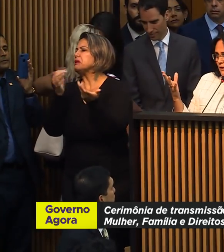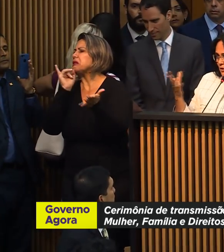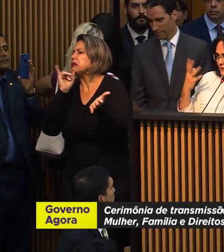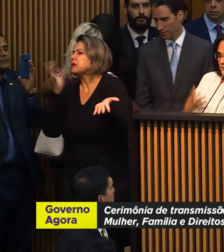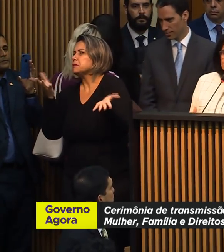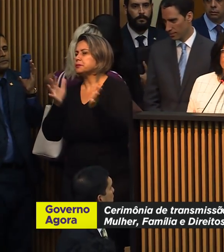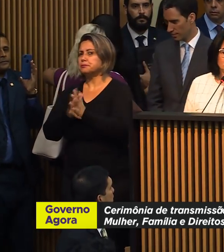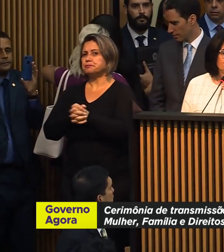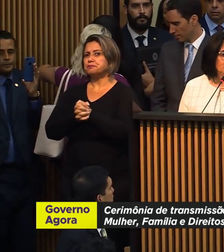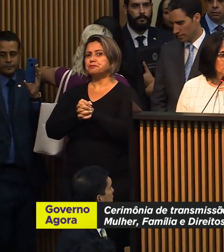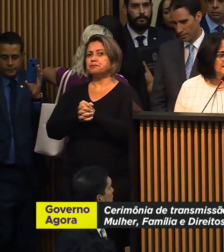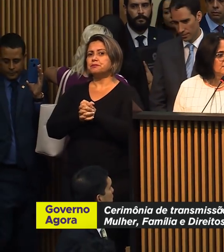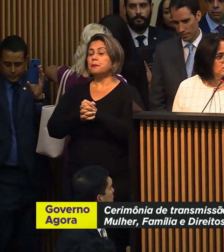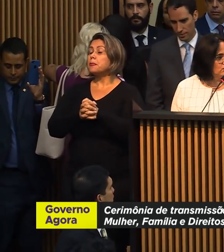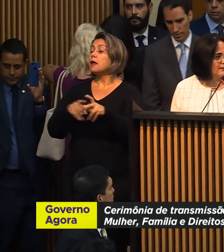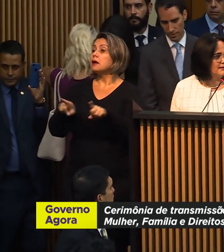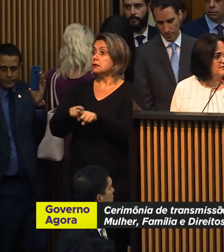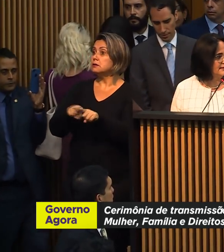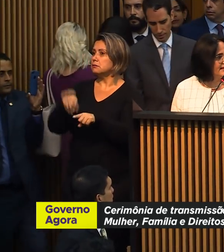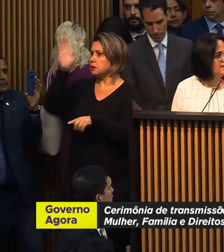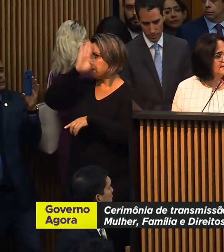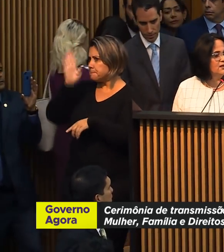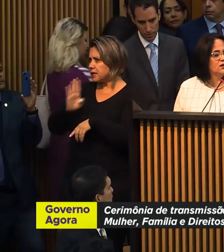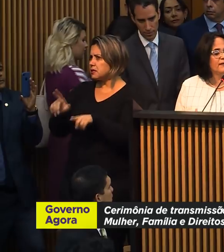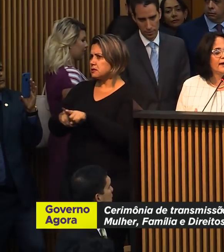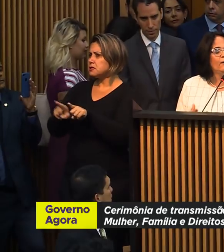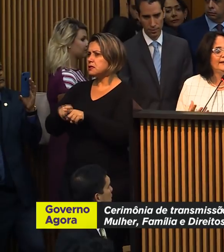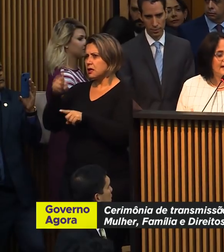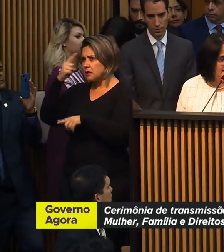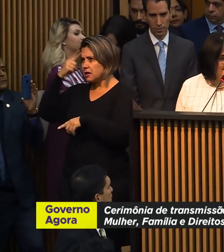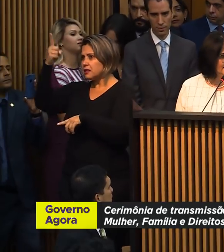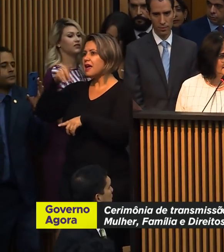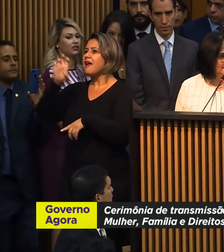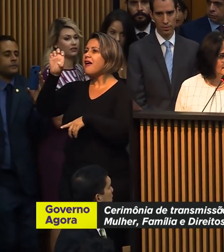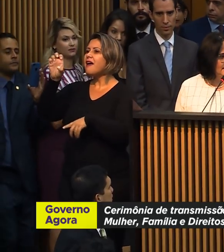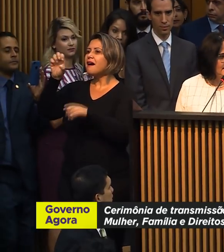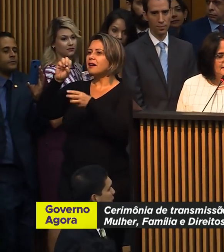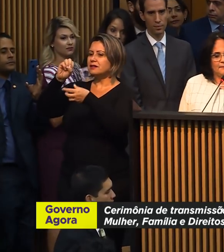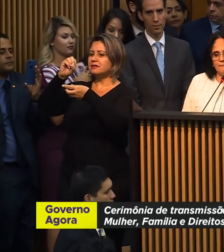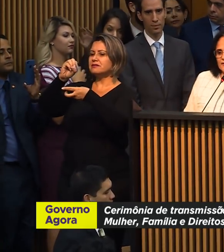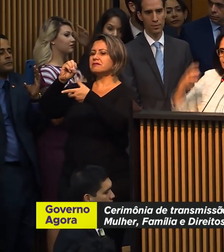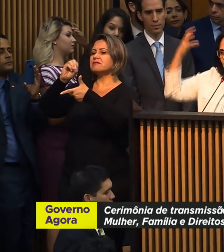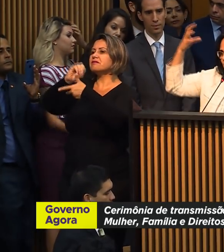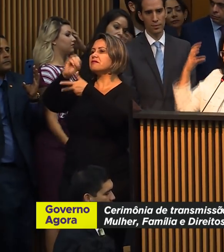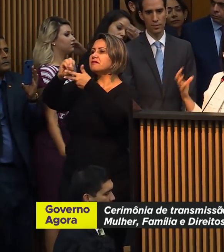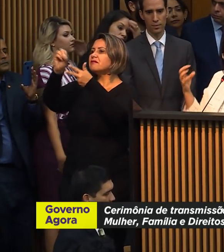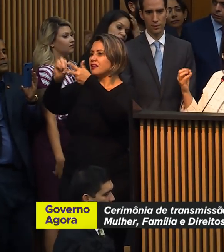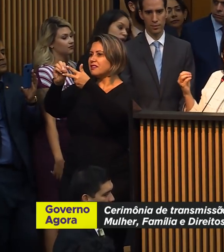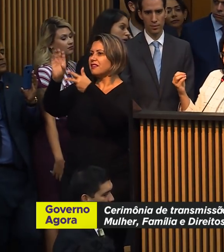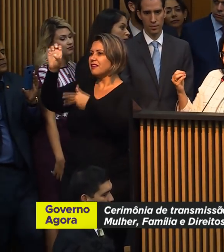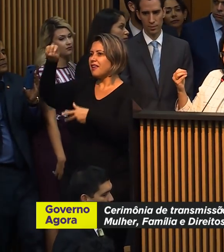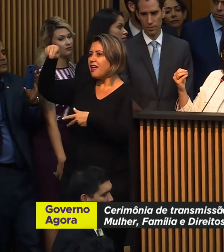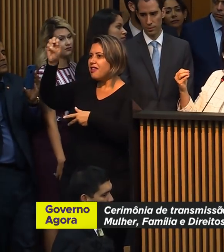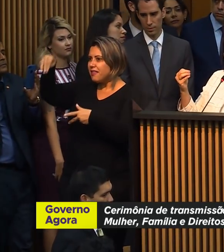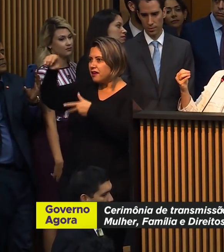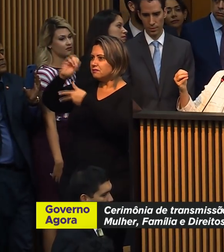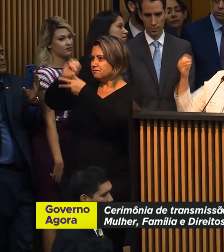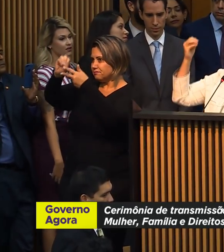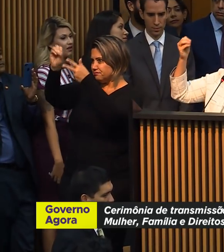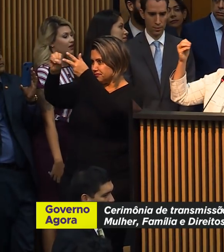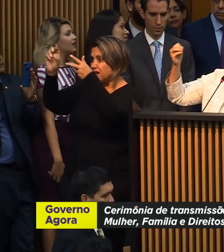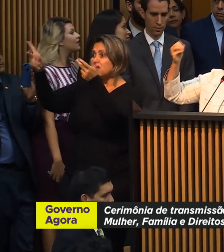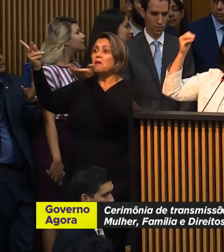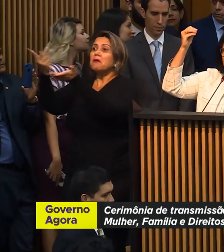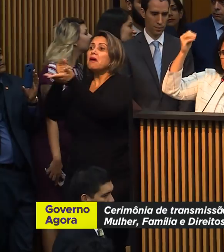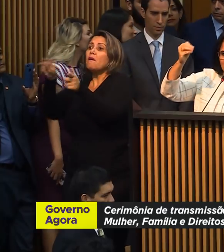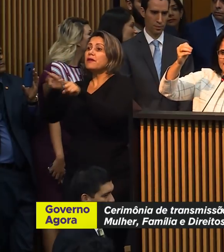exemplo. Nós temos no Brasil uma excelente iniciativa, que é o Enem. Mas o que acontece com o Enem? O